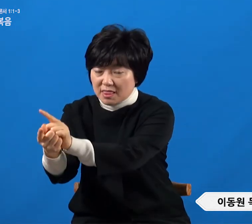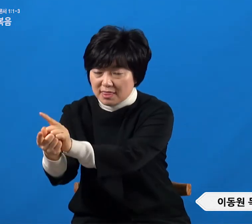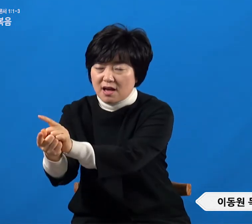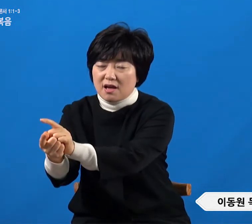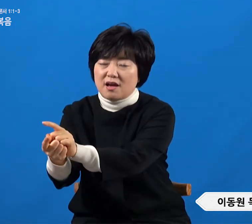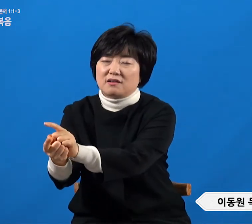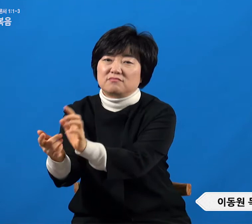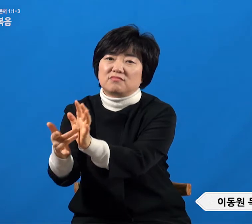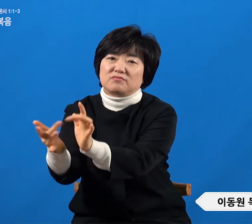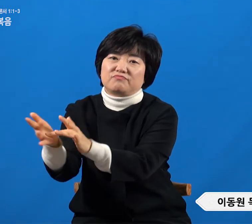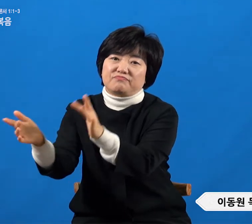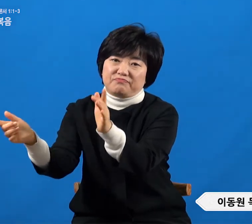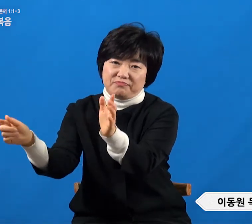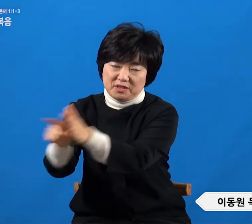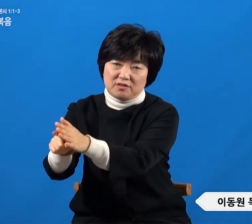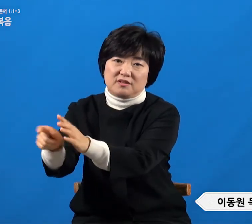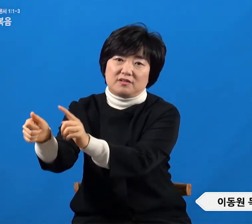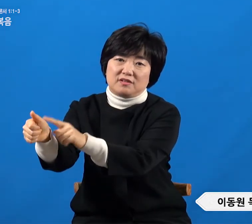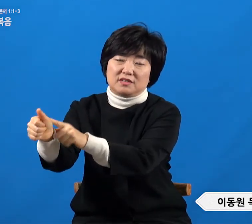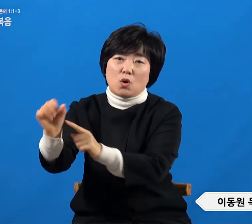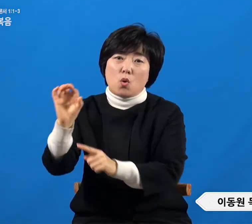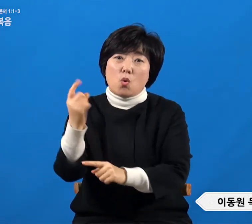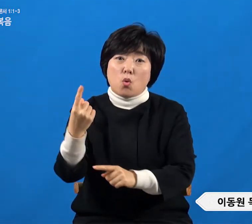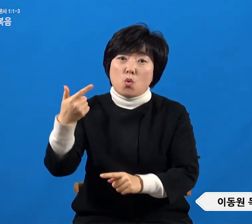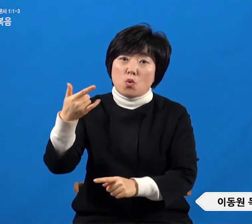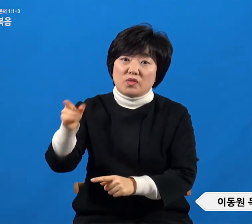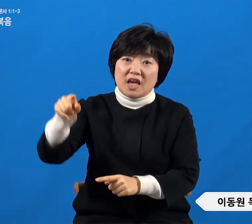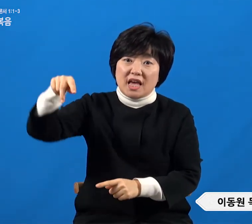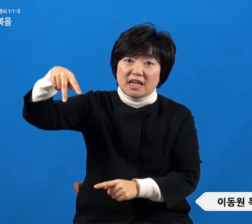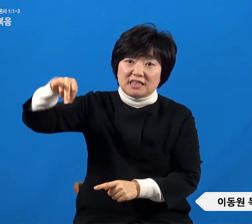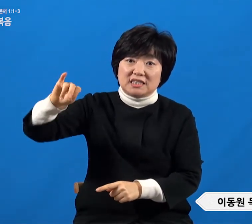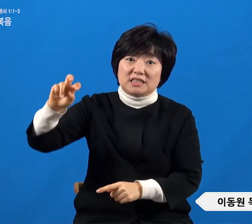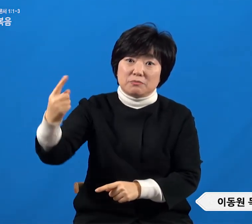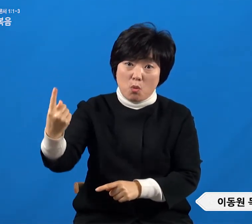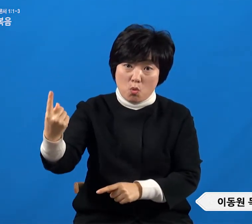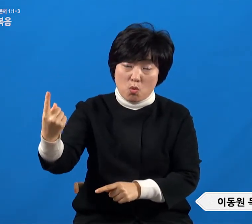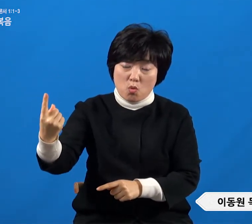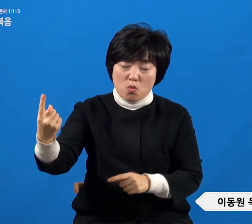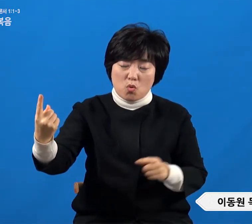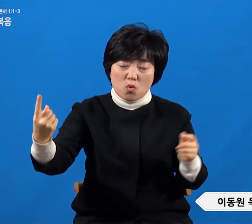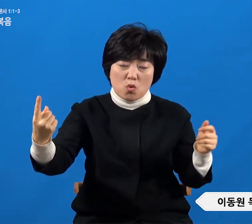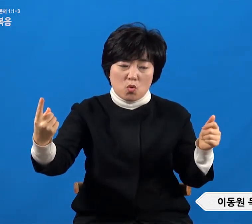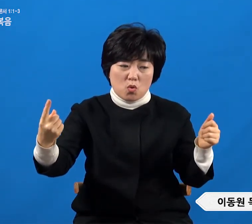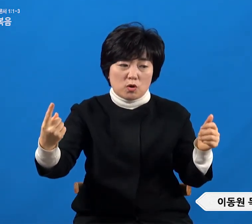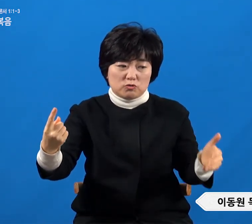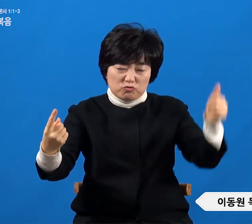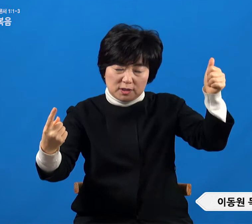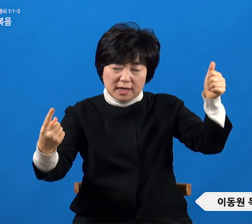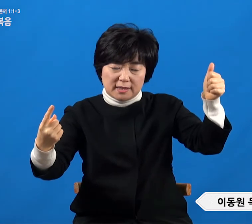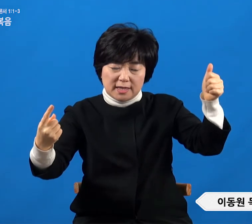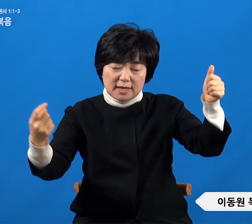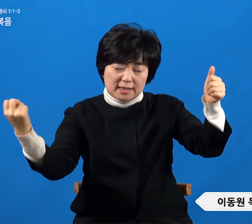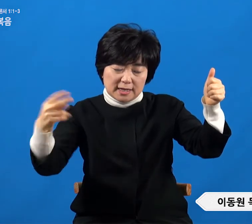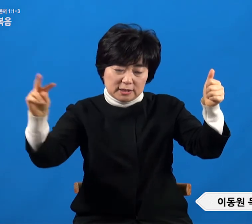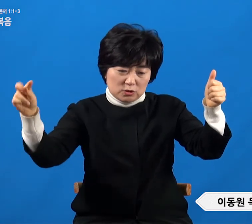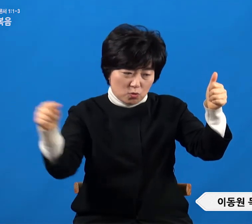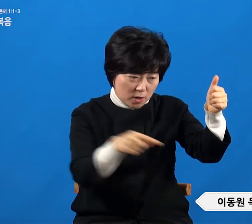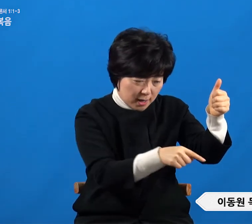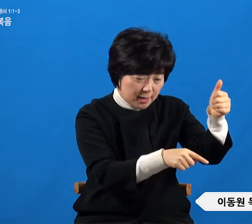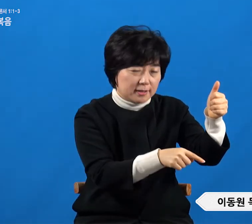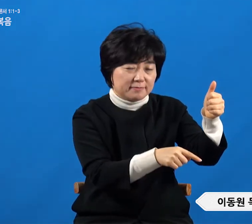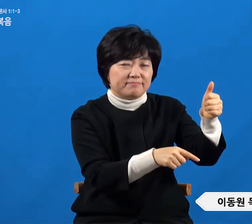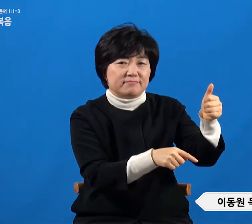주인 빌레몬에게 돌려보내면서 그를 잘 받아달라는 그런 따뜻한 편지 한 장을 씁니다. 그것이 바로